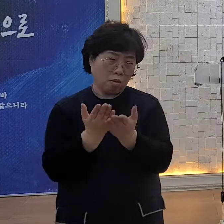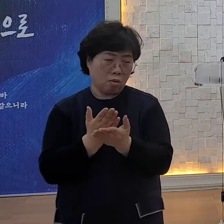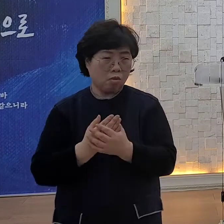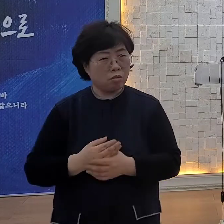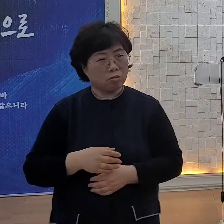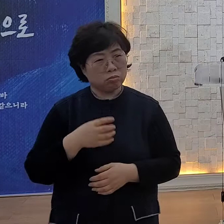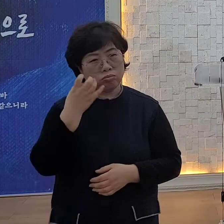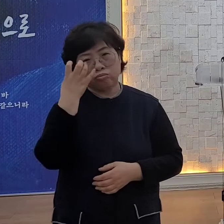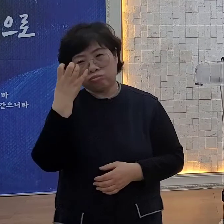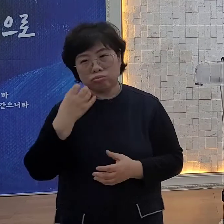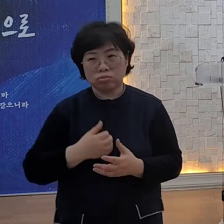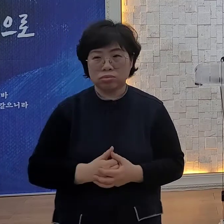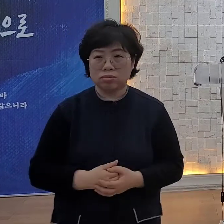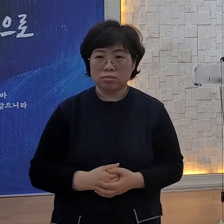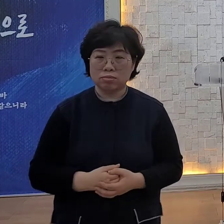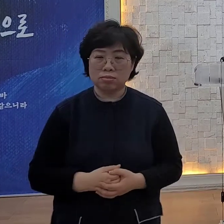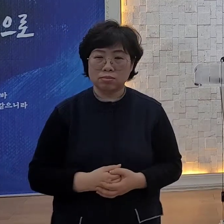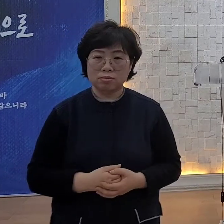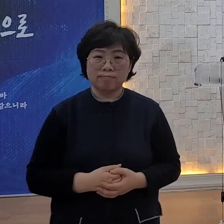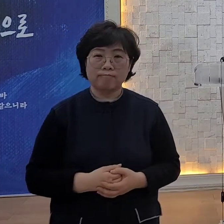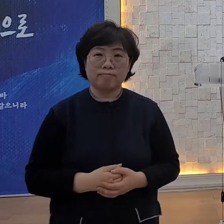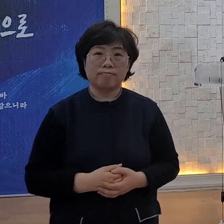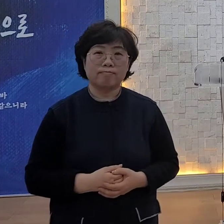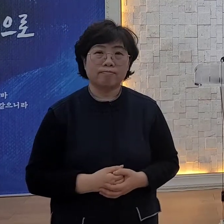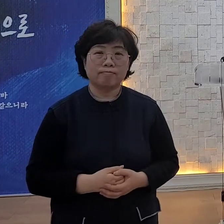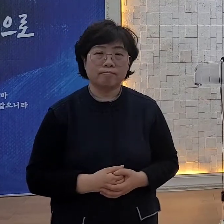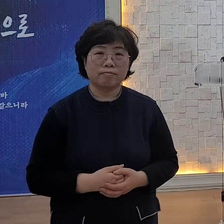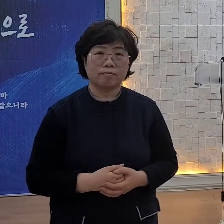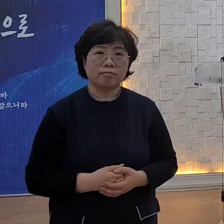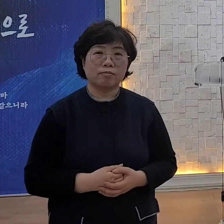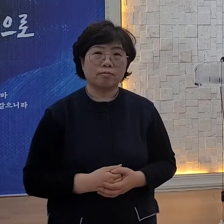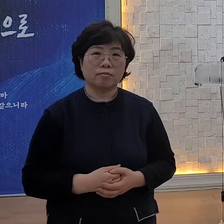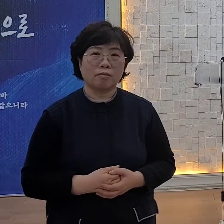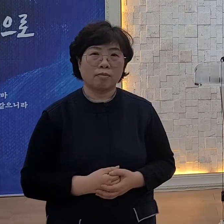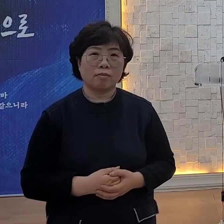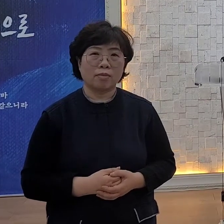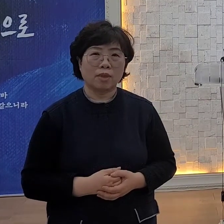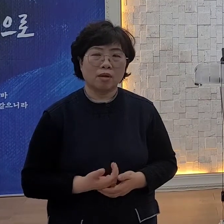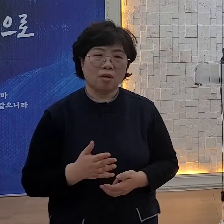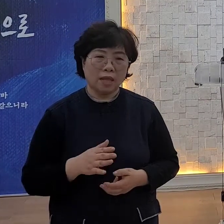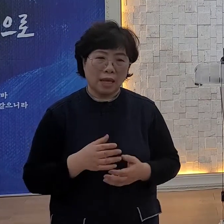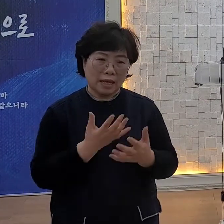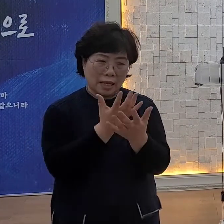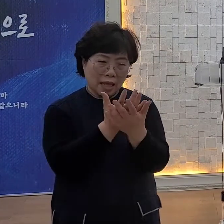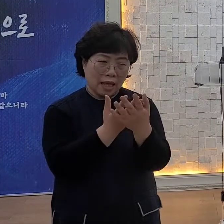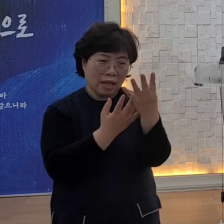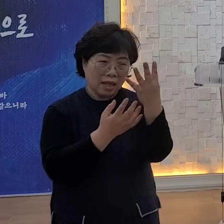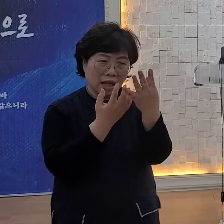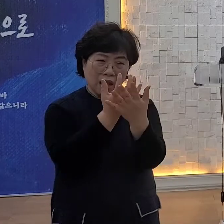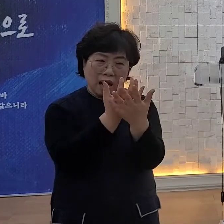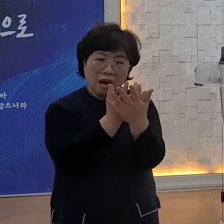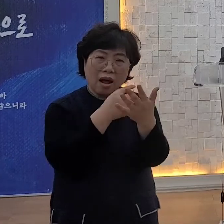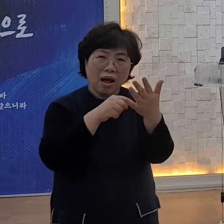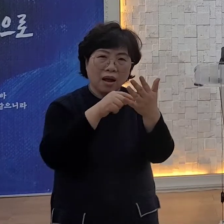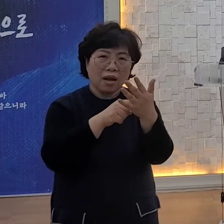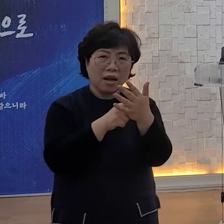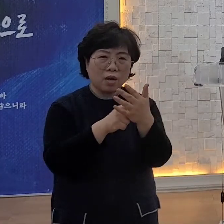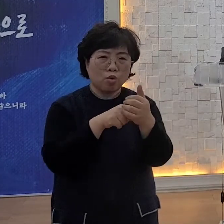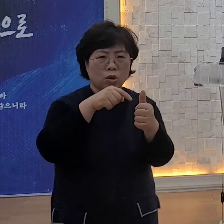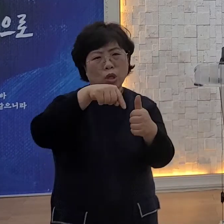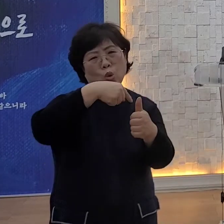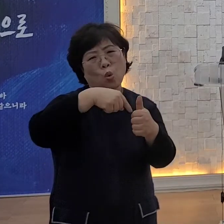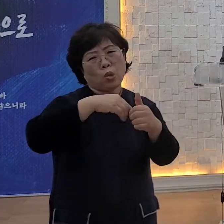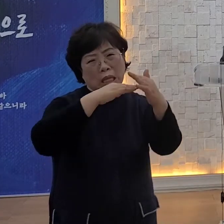죽는가? 이 사자성어 아주 놀라운 교훈이 있더라는 거예요. 그래, 이 이야기를 좀 더